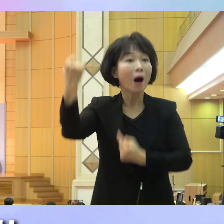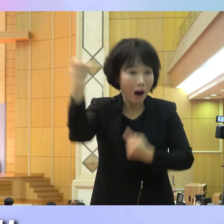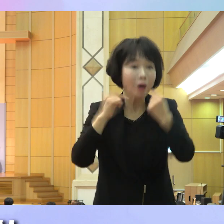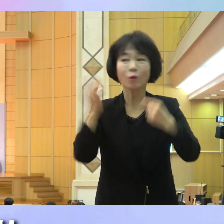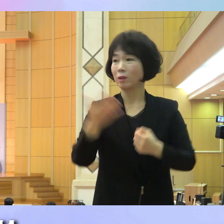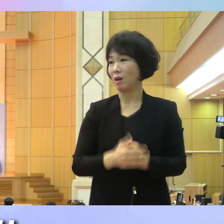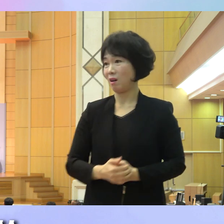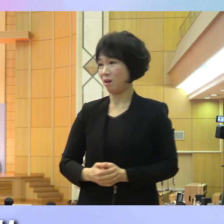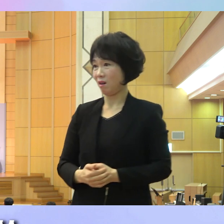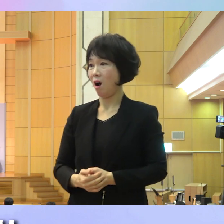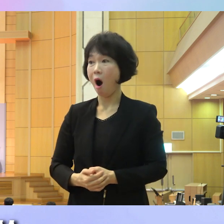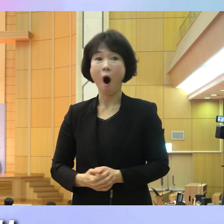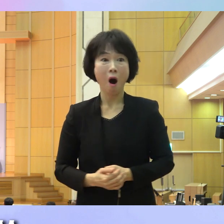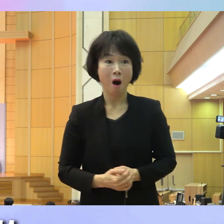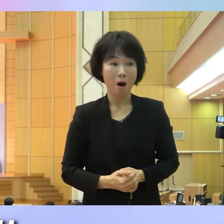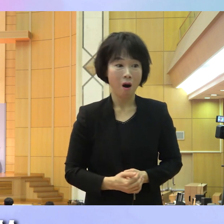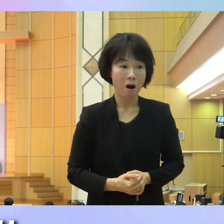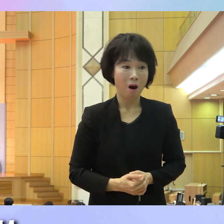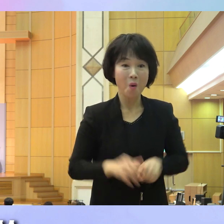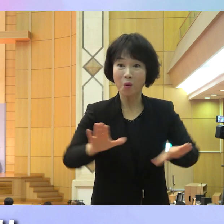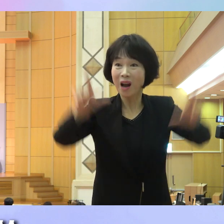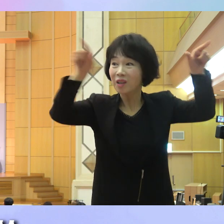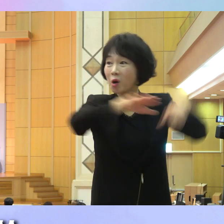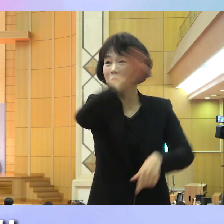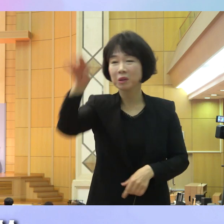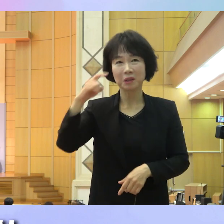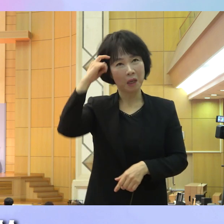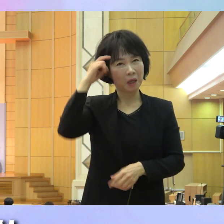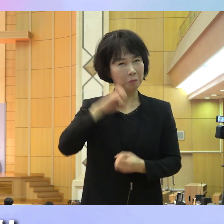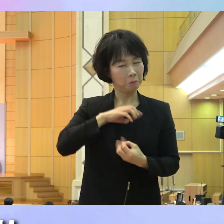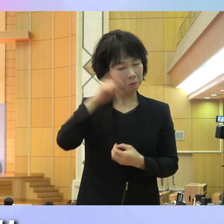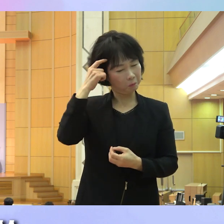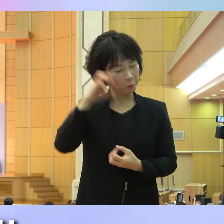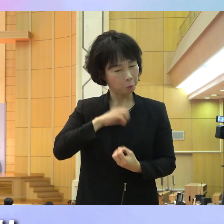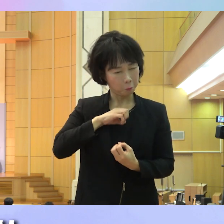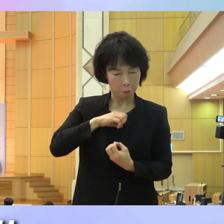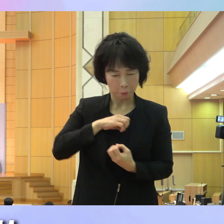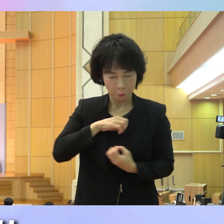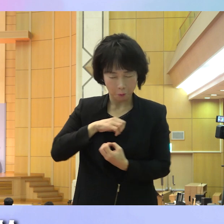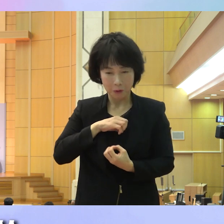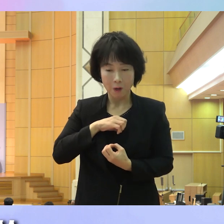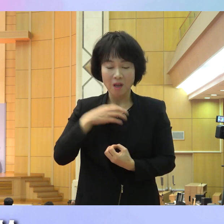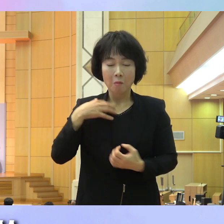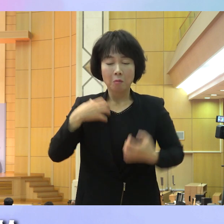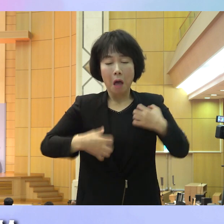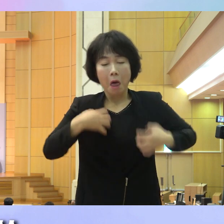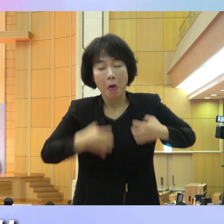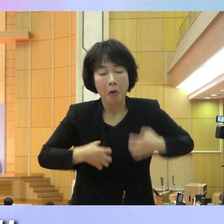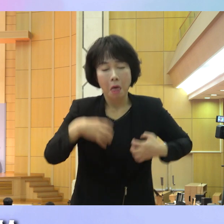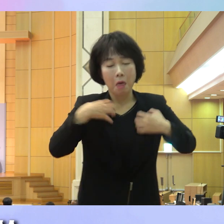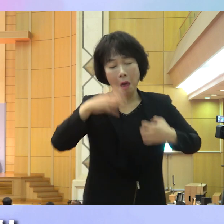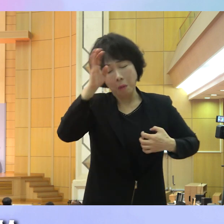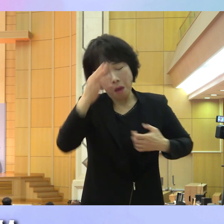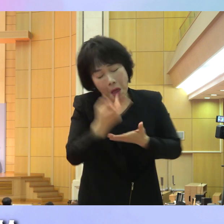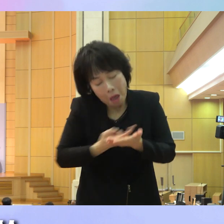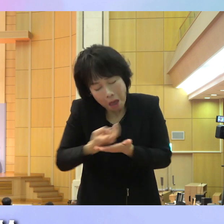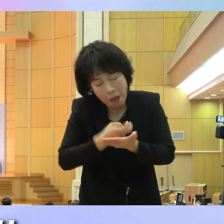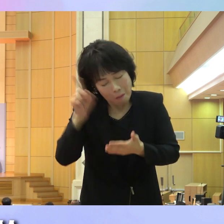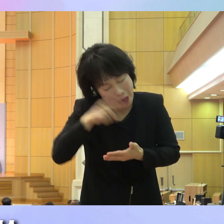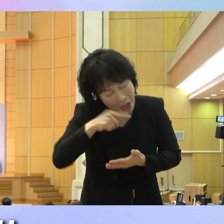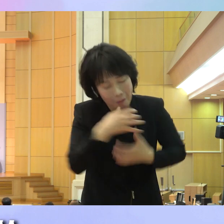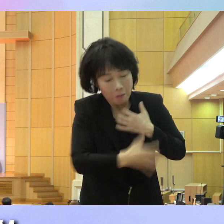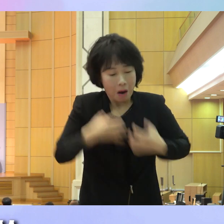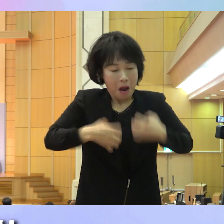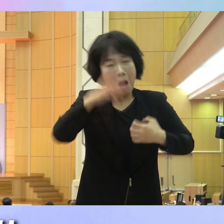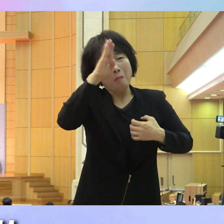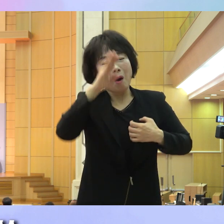이렇게 안 되는 거야? 되는 일이 없는 거야? 나는 왜 이렇게 맨날 안 아픈 데가 없는 거야? 어떤 사람이 나한테 와서 그래요.